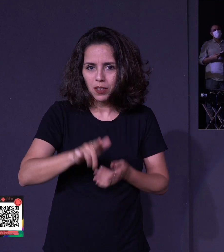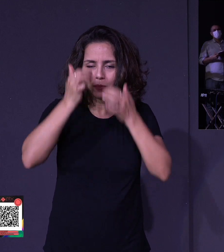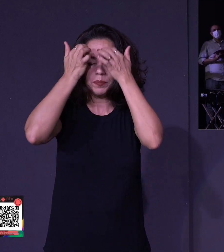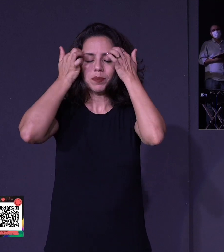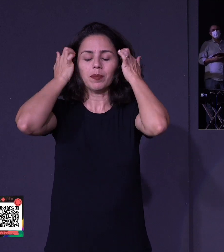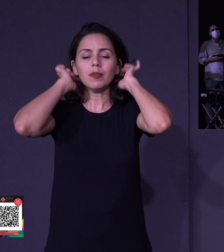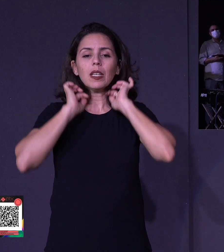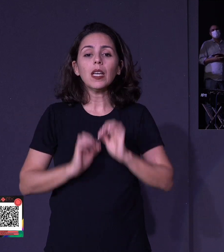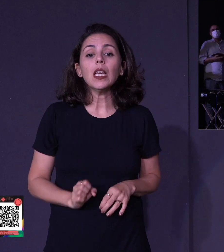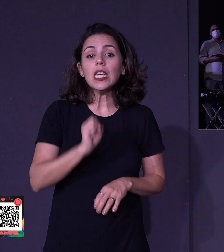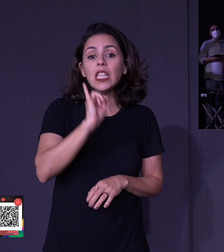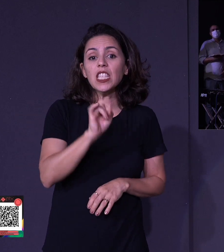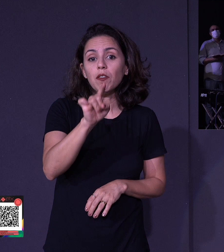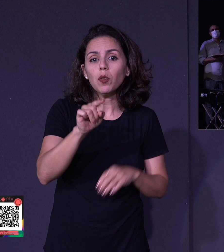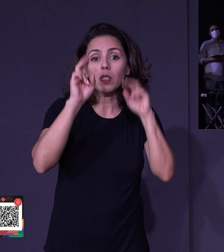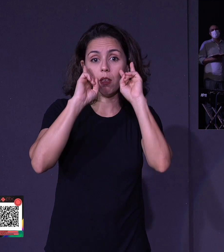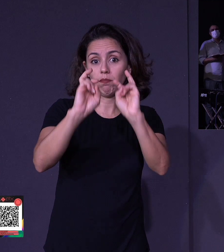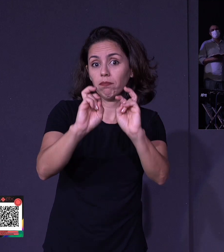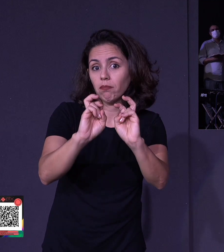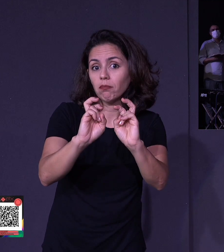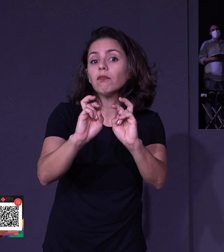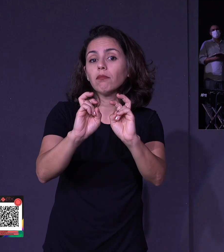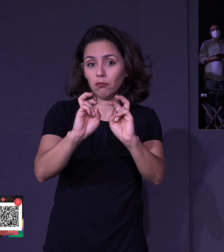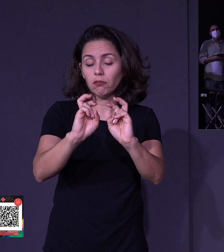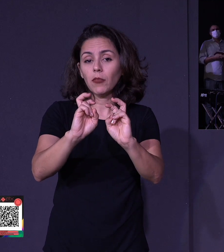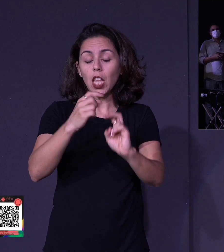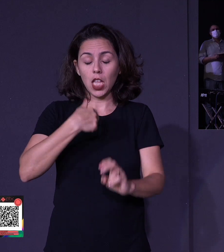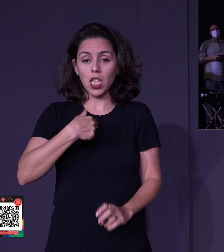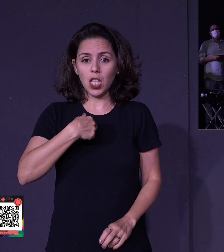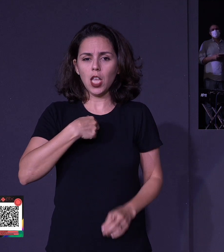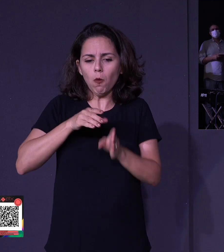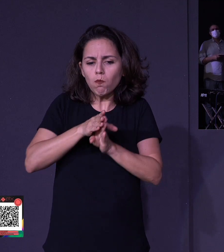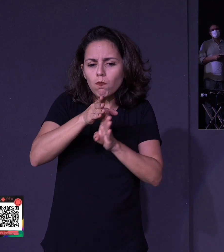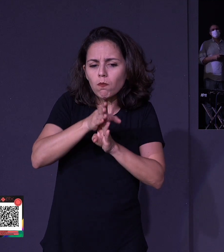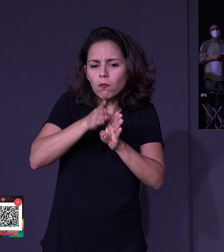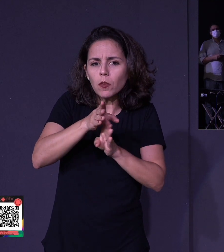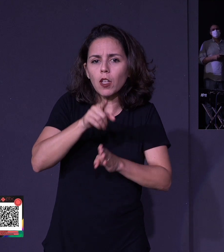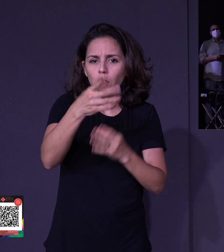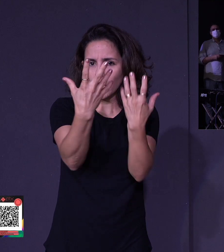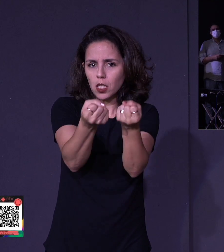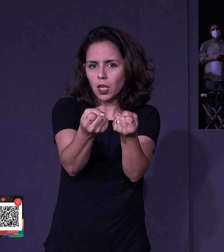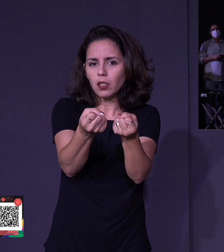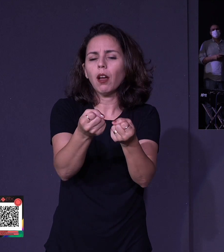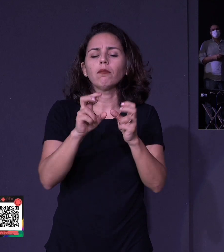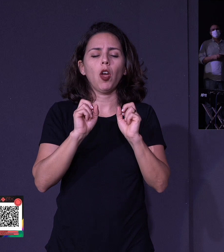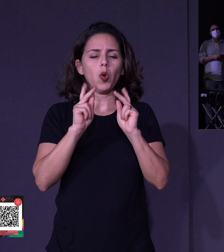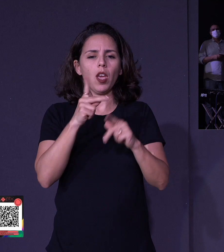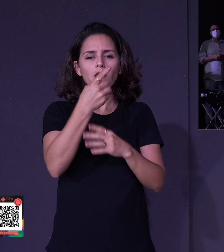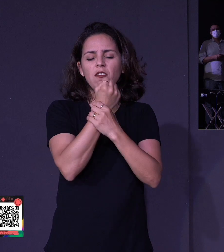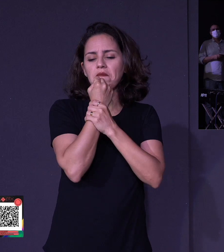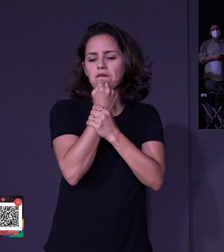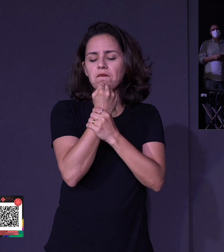viverá em segurança, estará tranquilo, sem temer